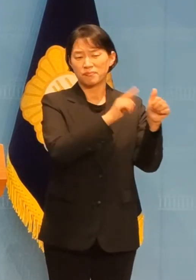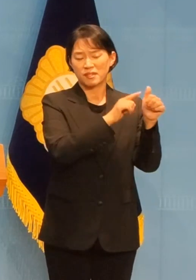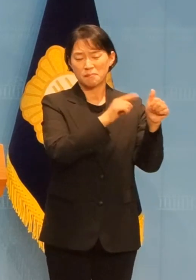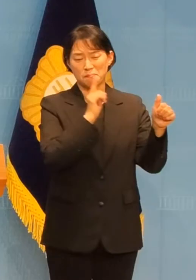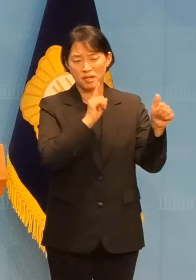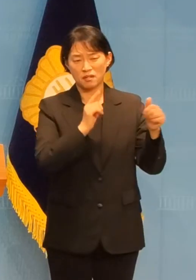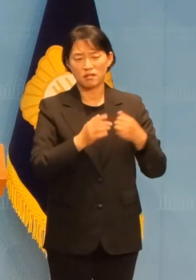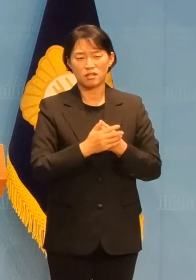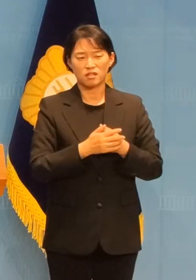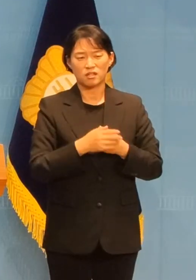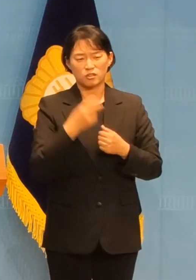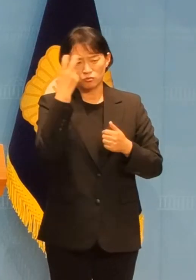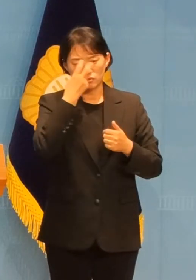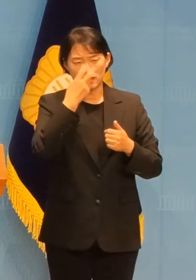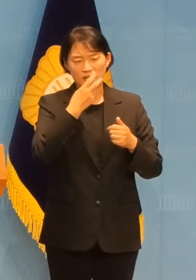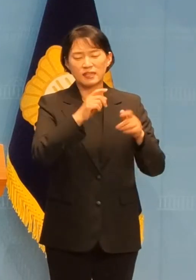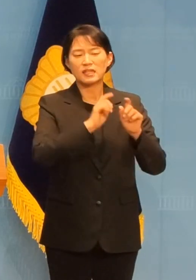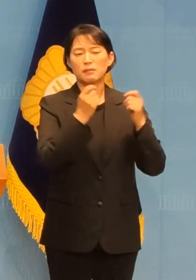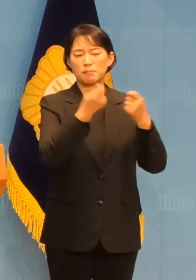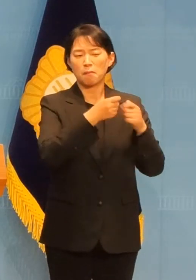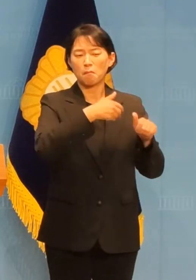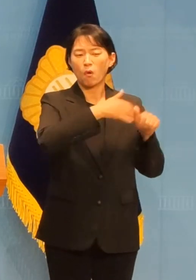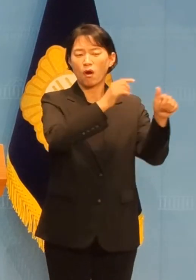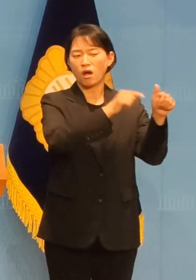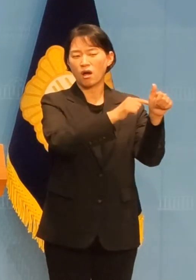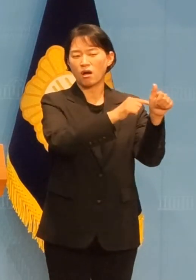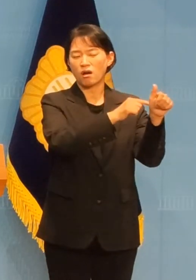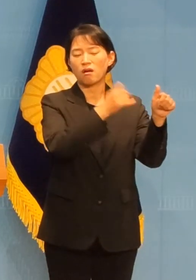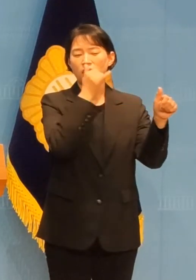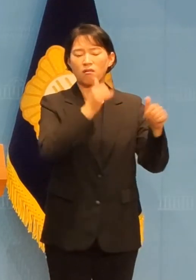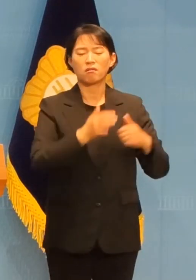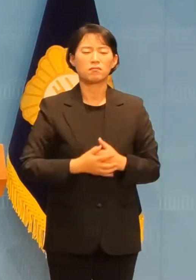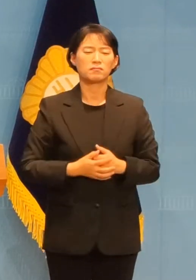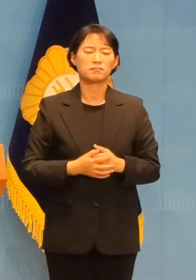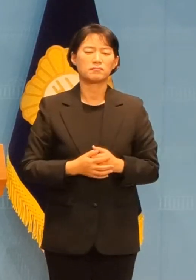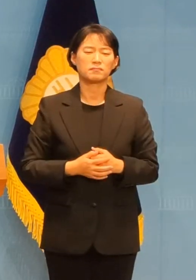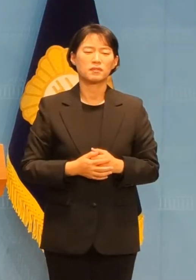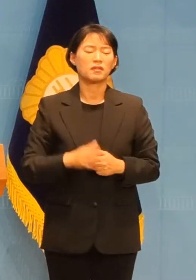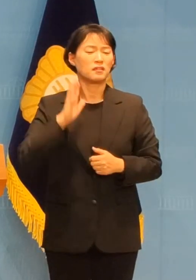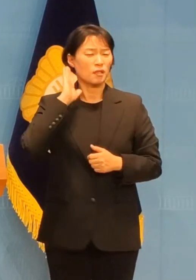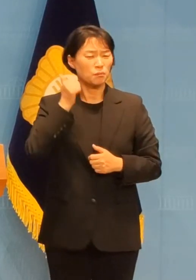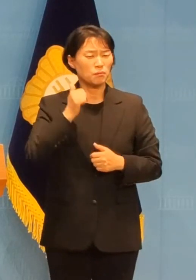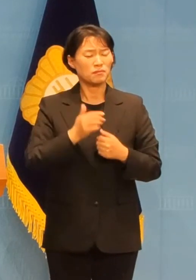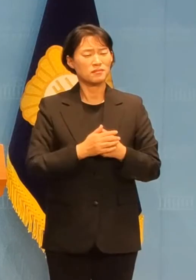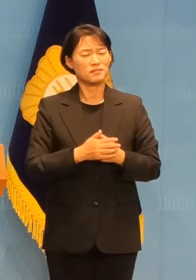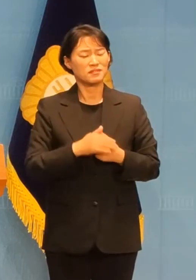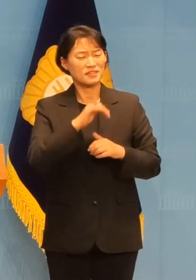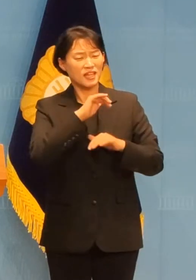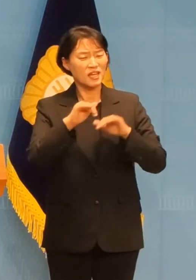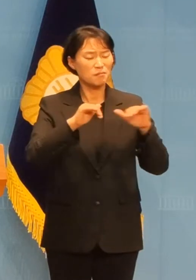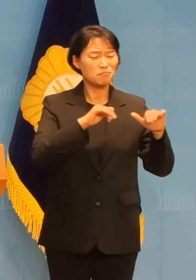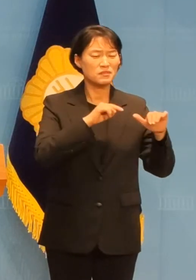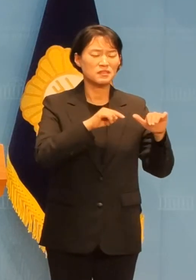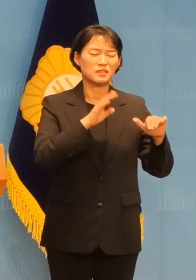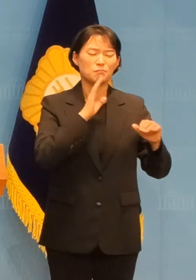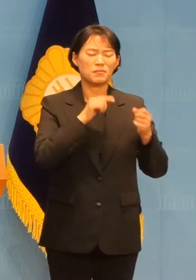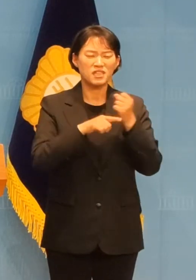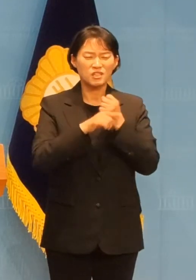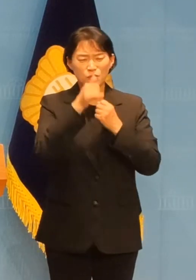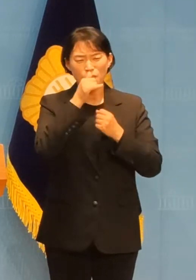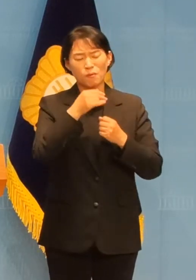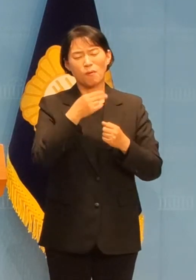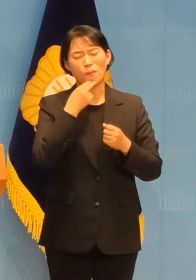지목해 수사팀에 파견하는 초유의 사태까지 벌어졌습니다. 대통령의 이례적 개입은 근거 없는